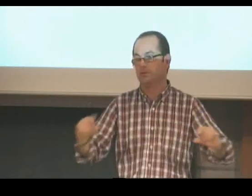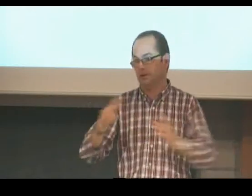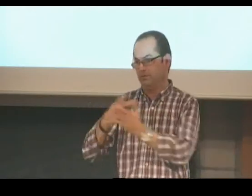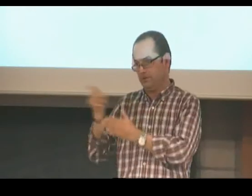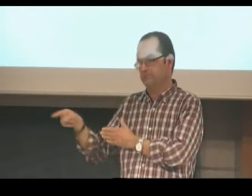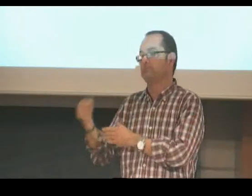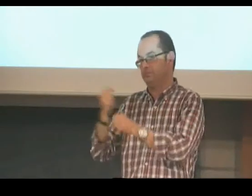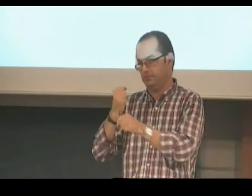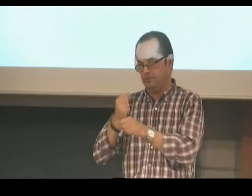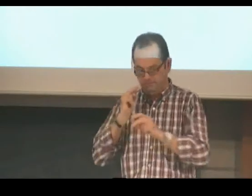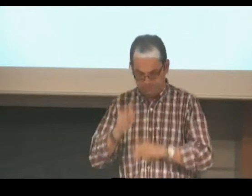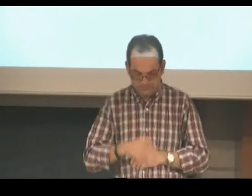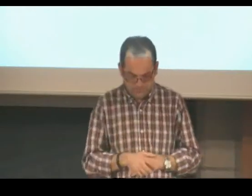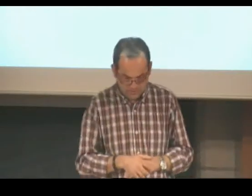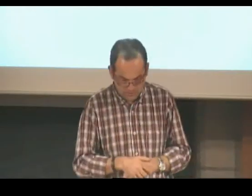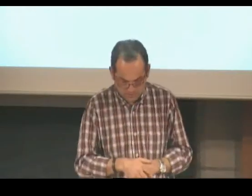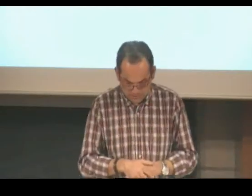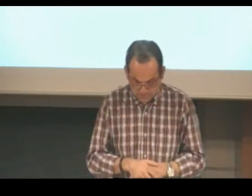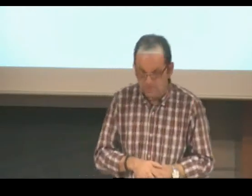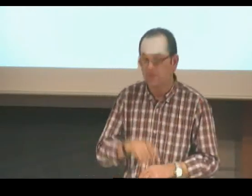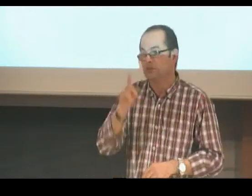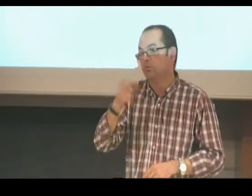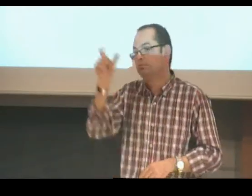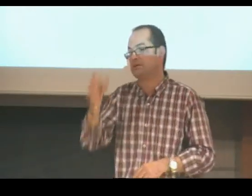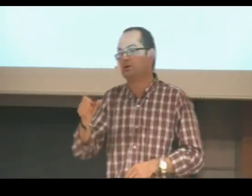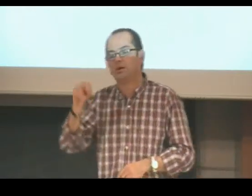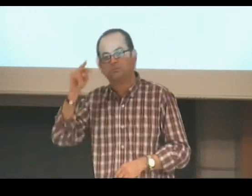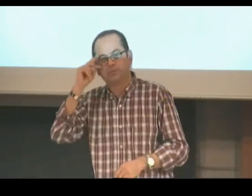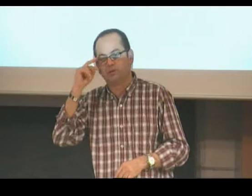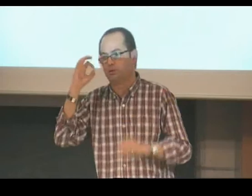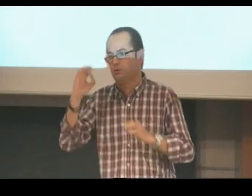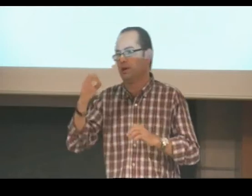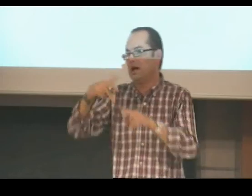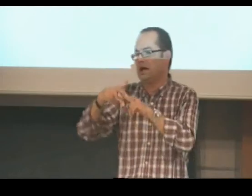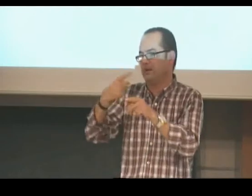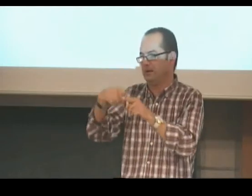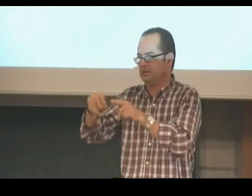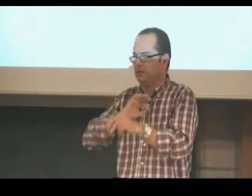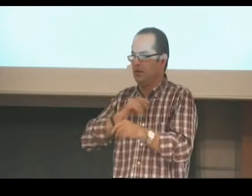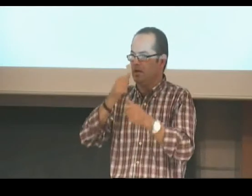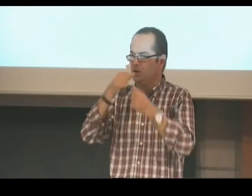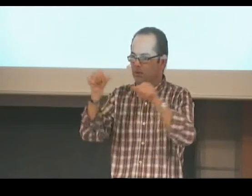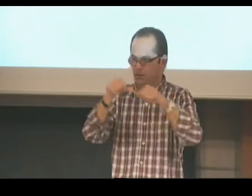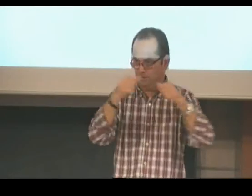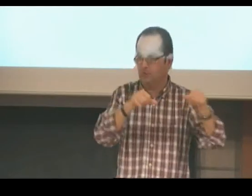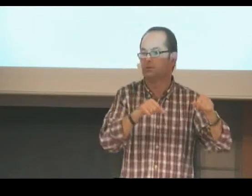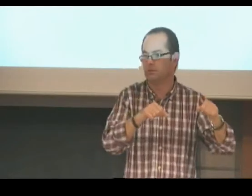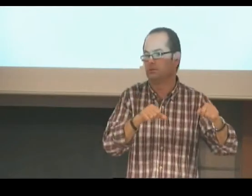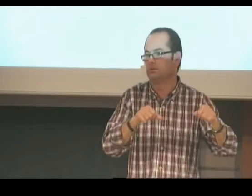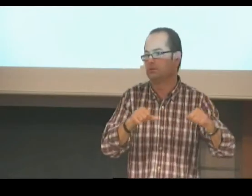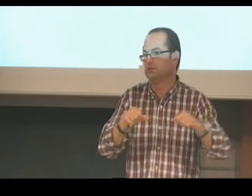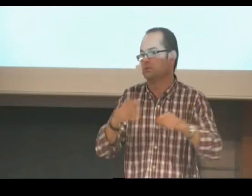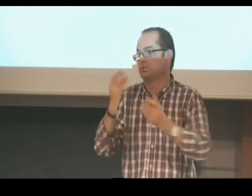llengua escrita els discursos enregistrats. I també una persona experta